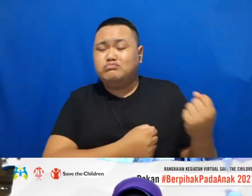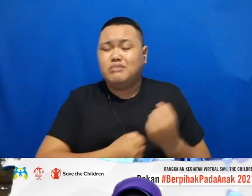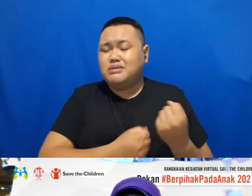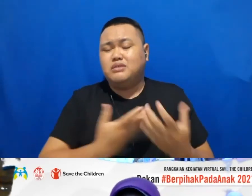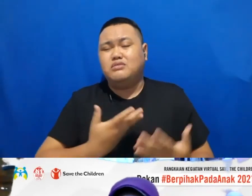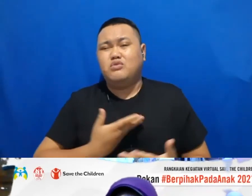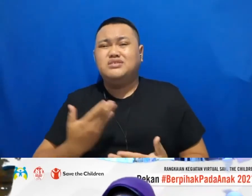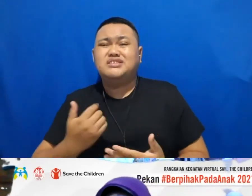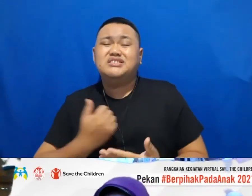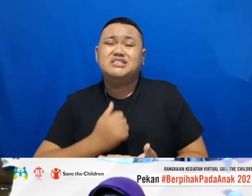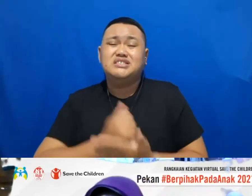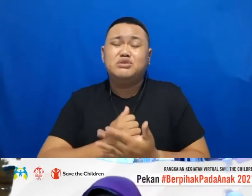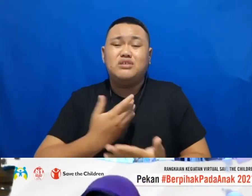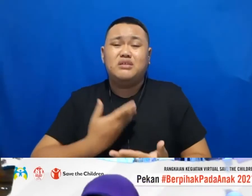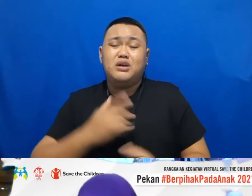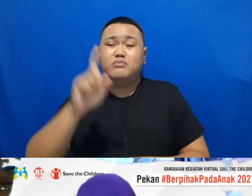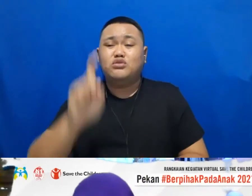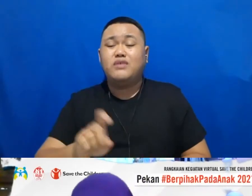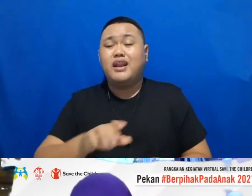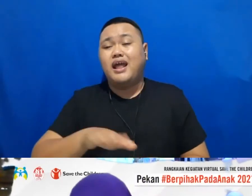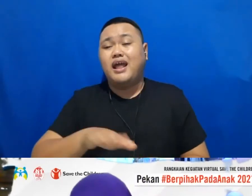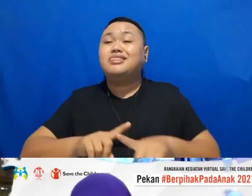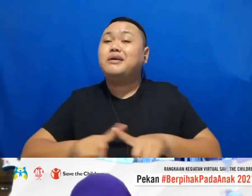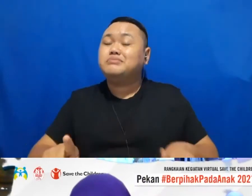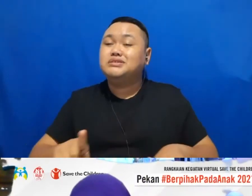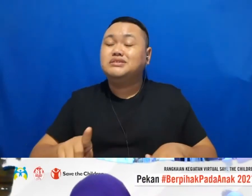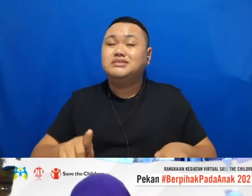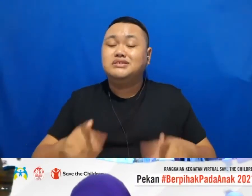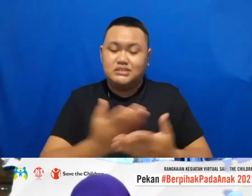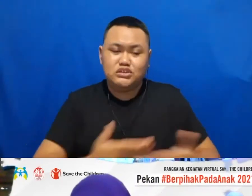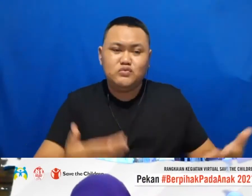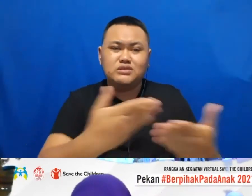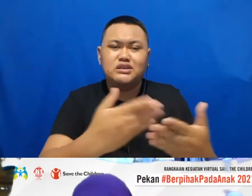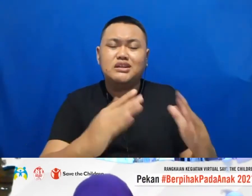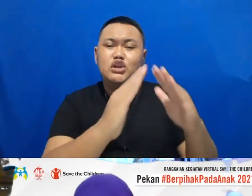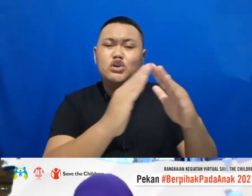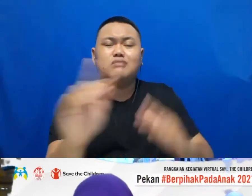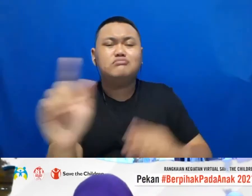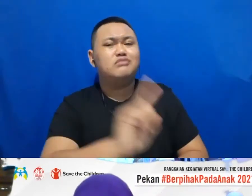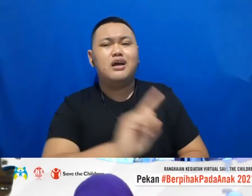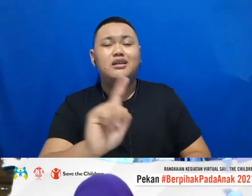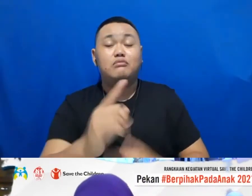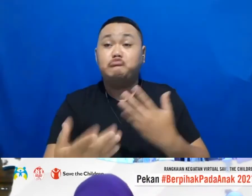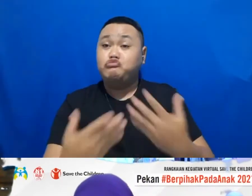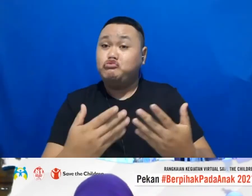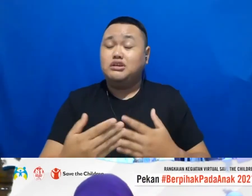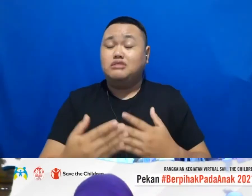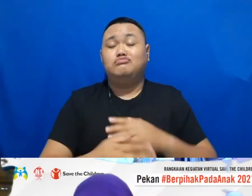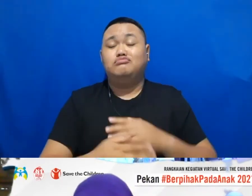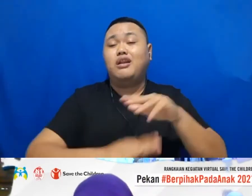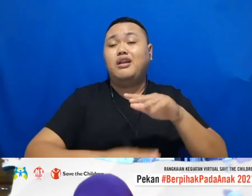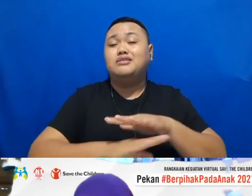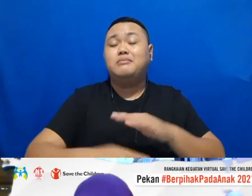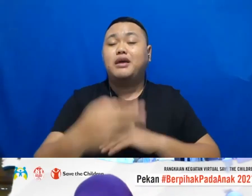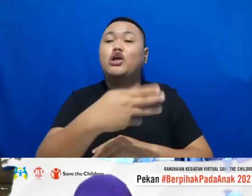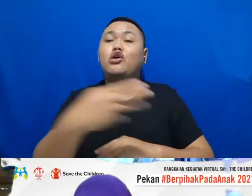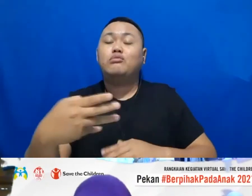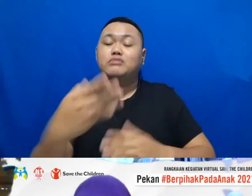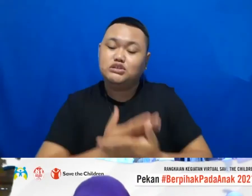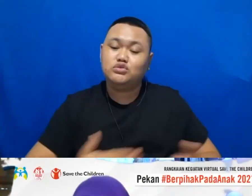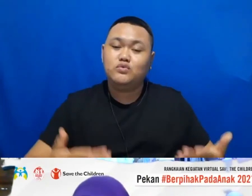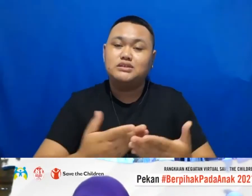Bu Fitri, ada kesempatan yang dibuka oleh pihak sekolah sebenarnya kepada anak peserta didik yang laki maupun perempuan.